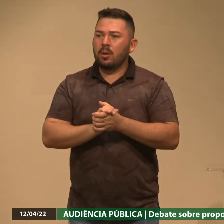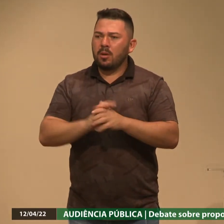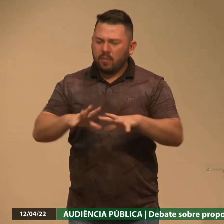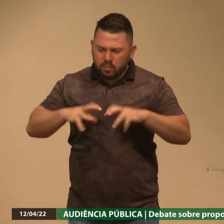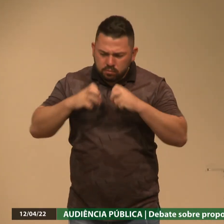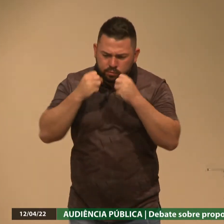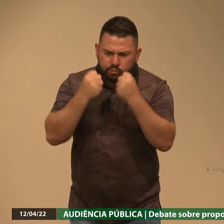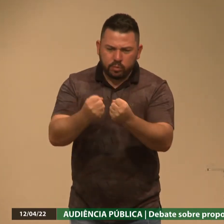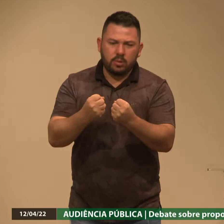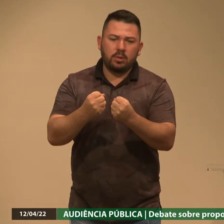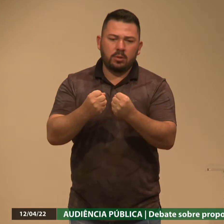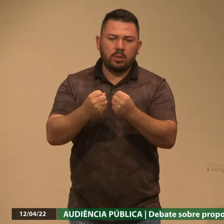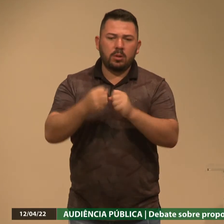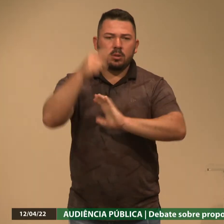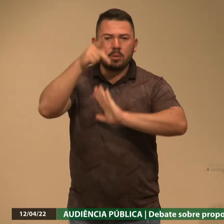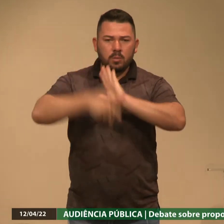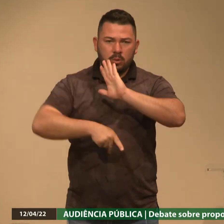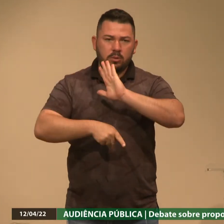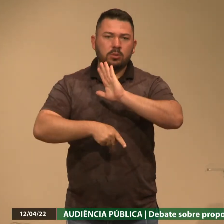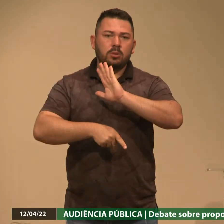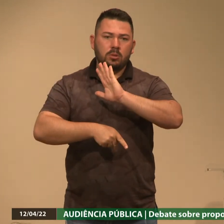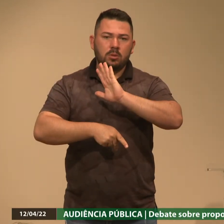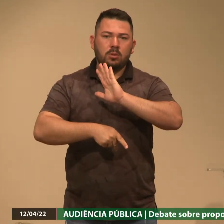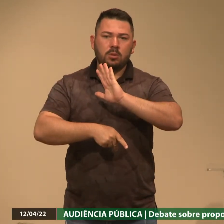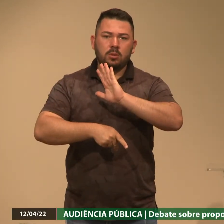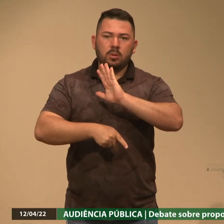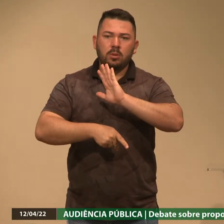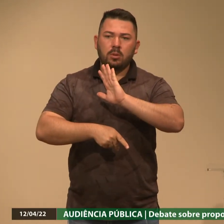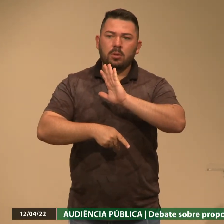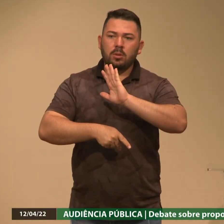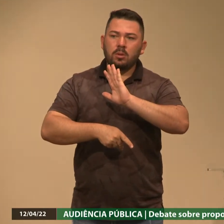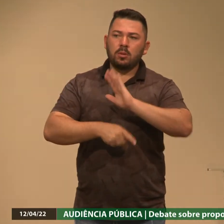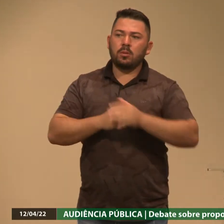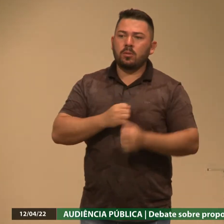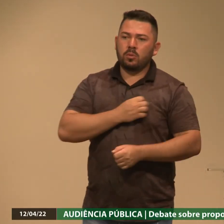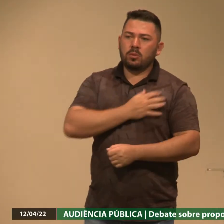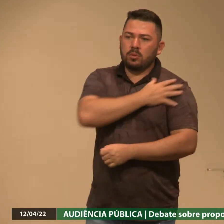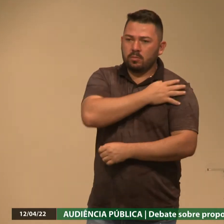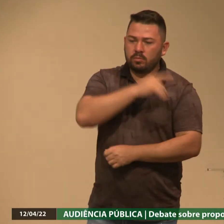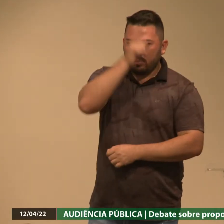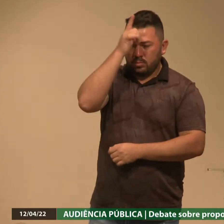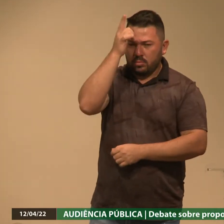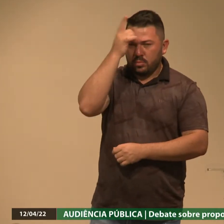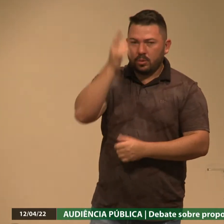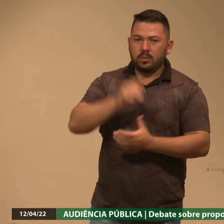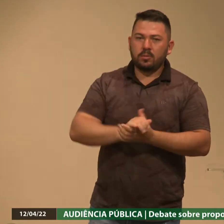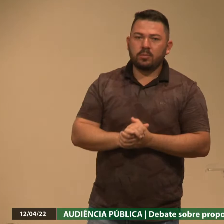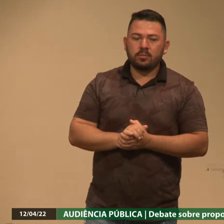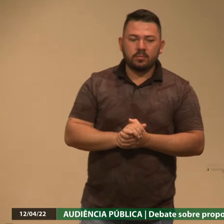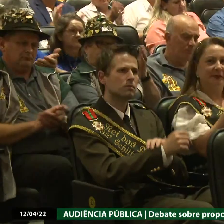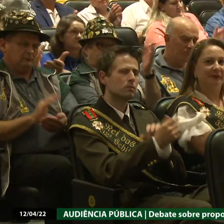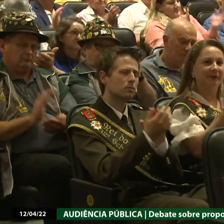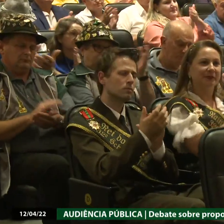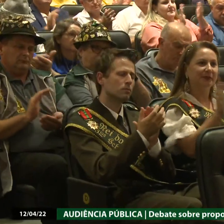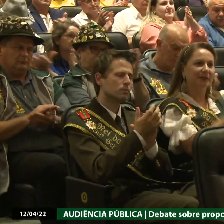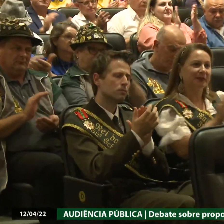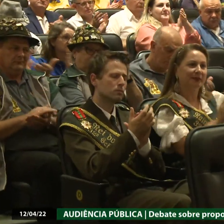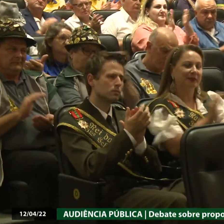fortalecer Esse projeto aí do sargento Lima um grande abraço que Deus abençoe E aí